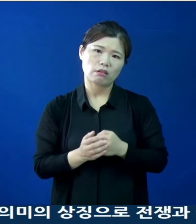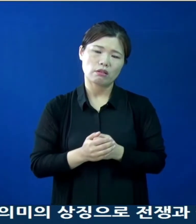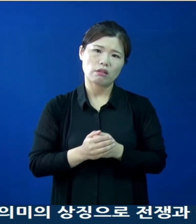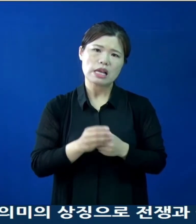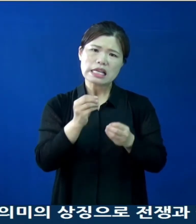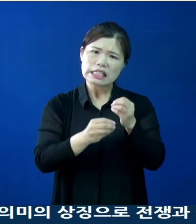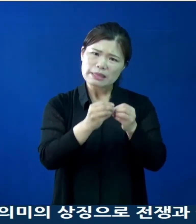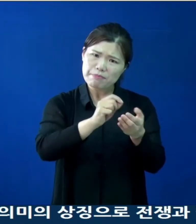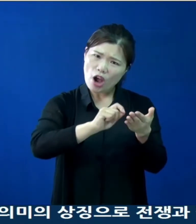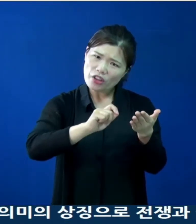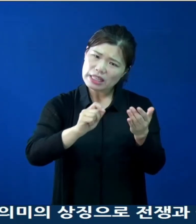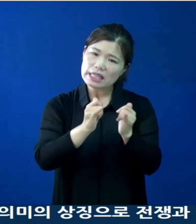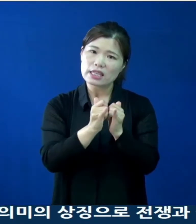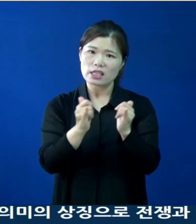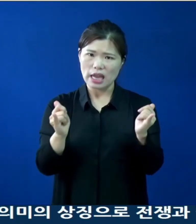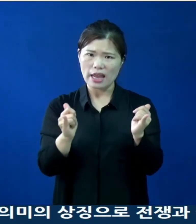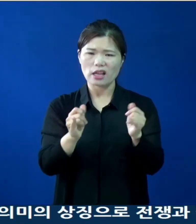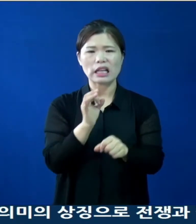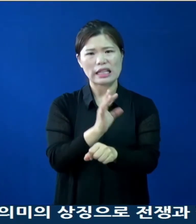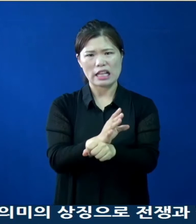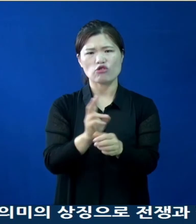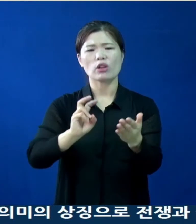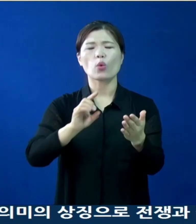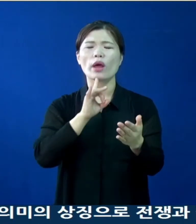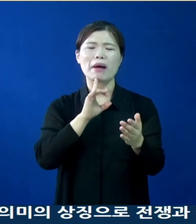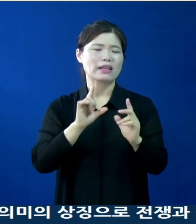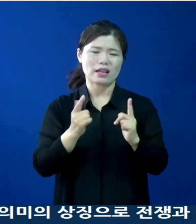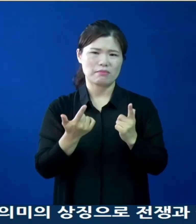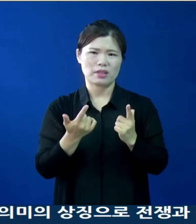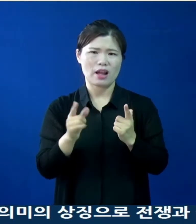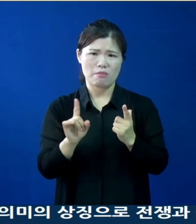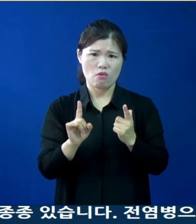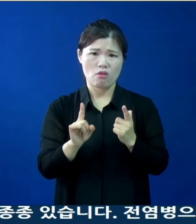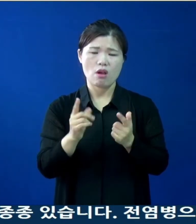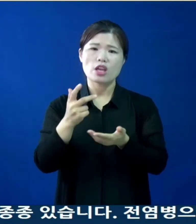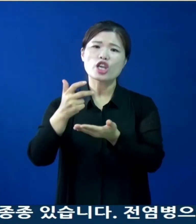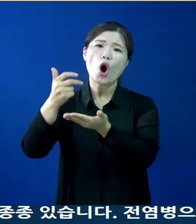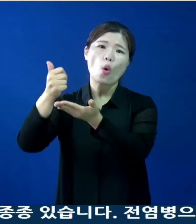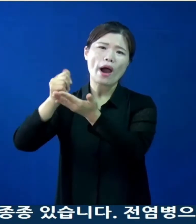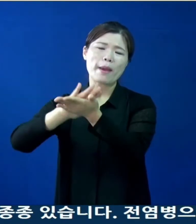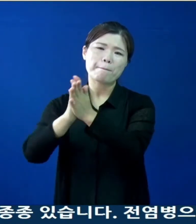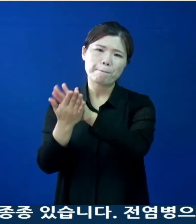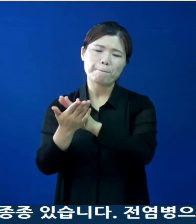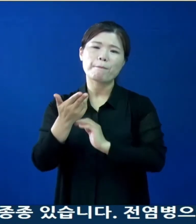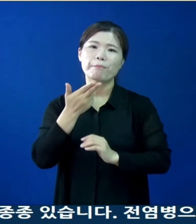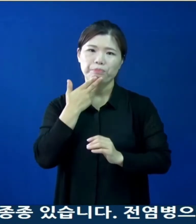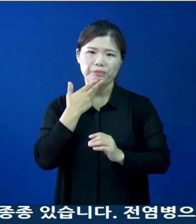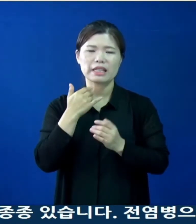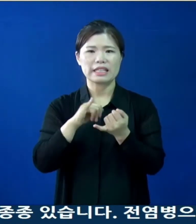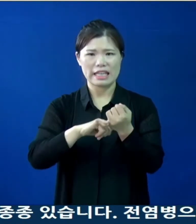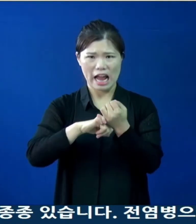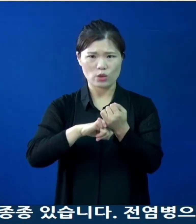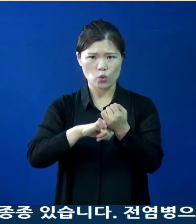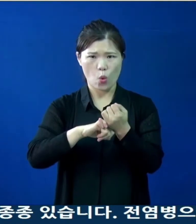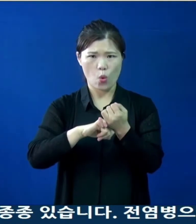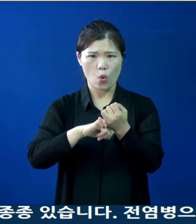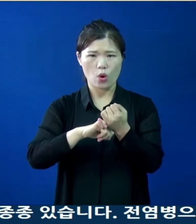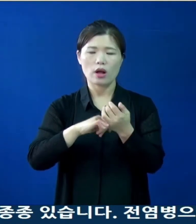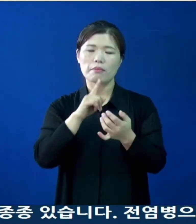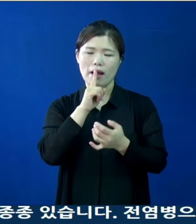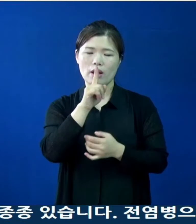시편 기자의 단순한 노래일 뿐 아니라 여호와의 불변한 약속으로서 소개되고